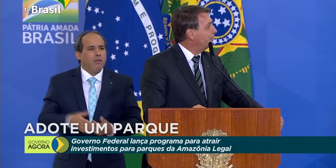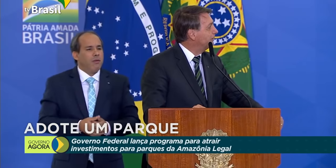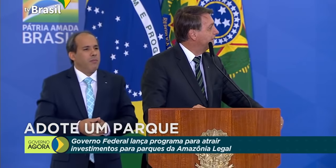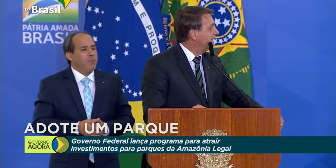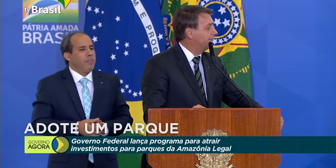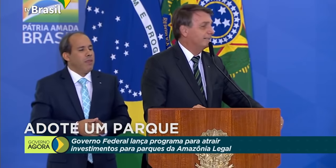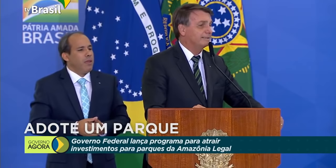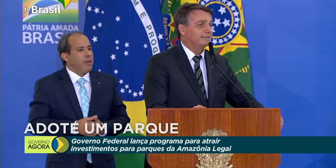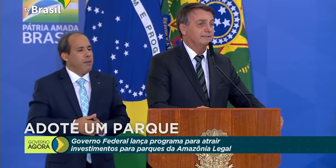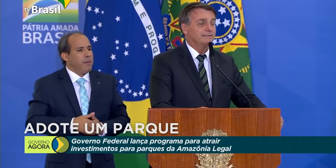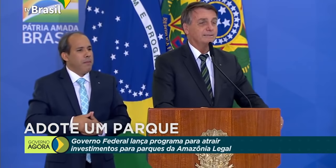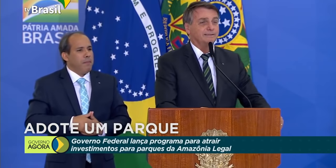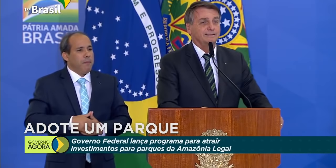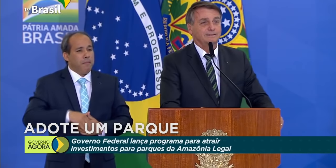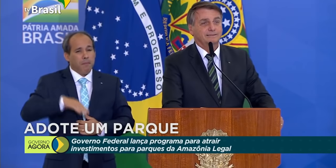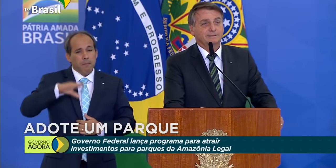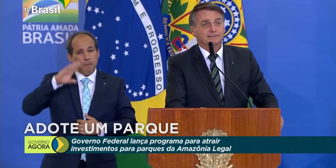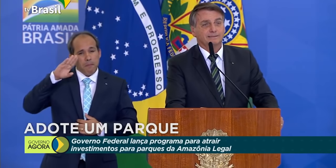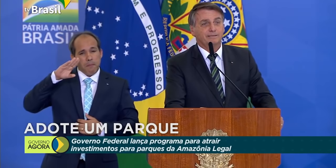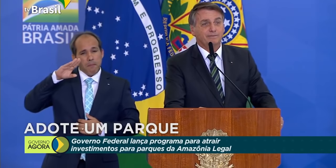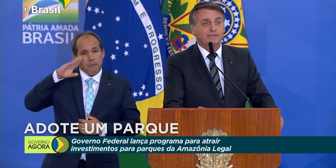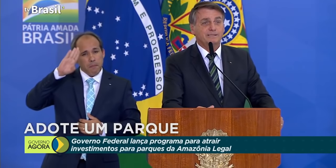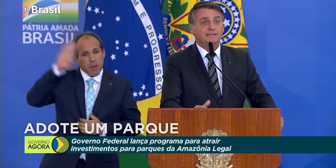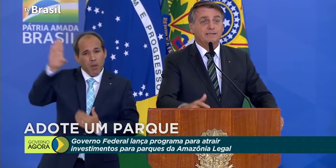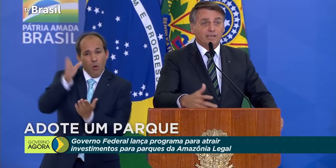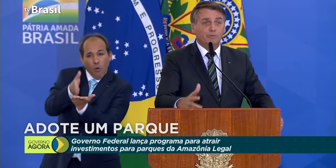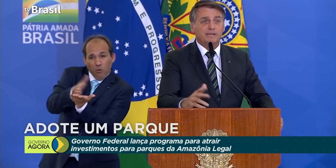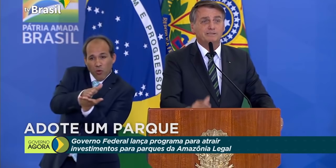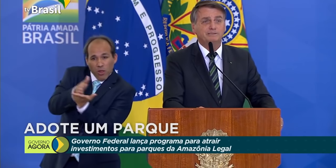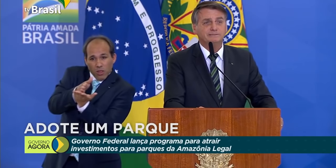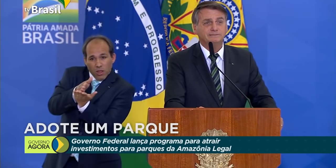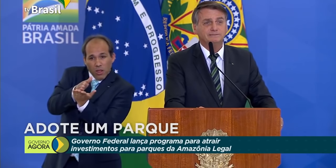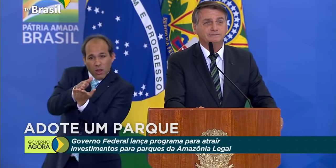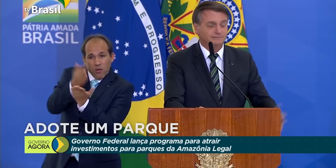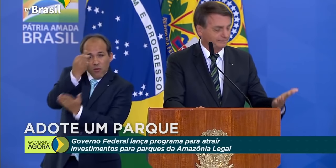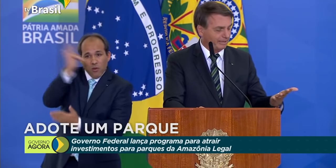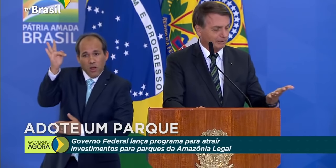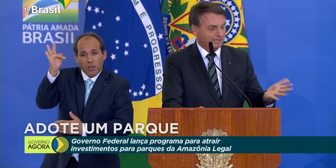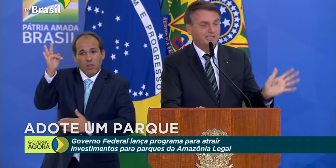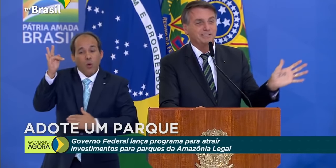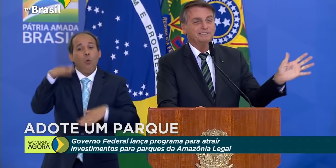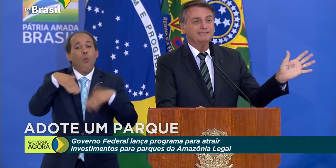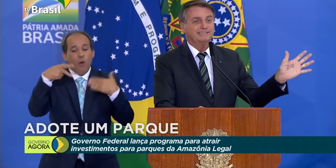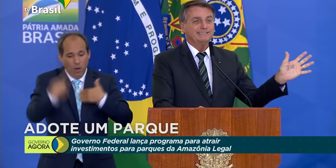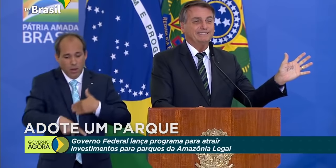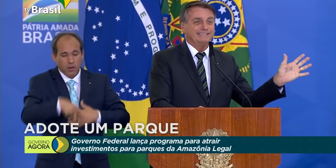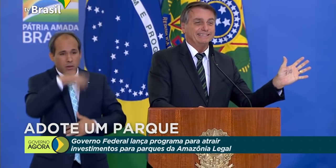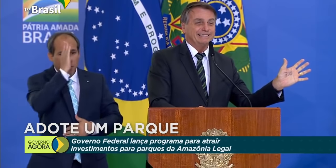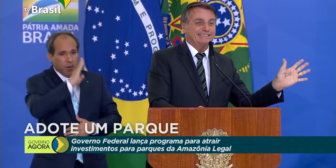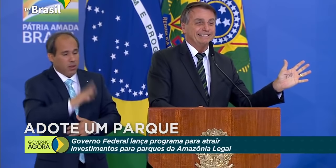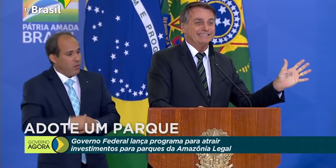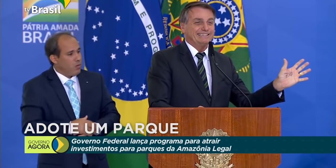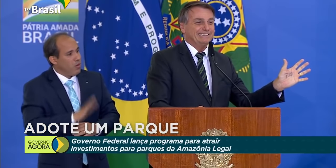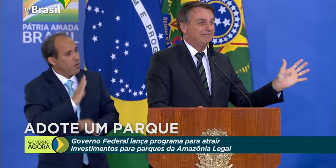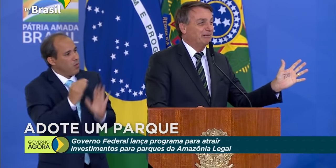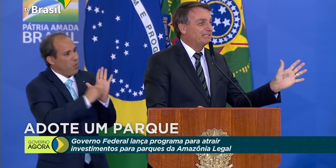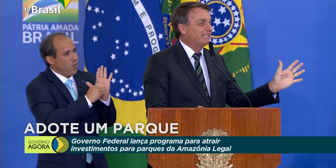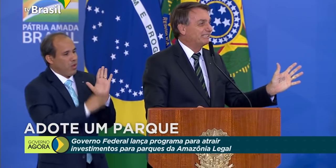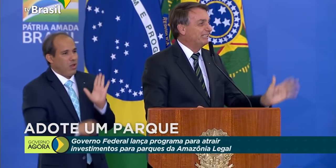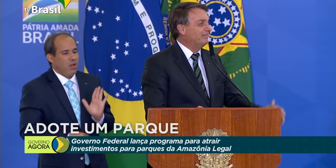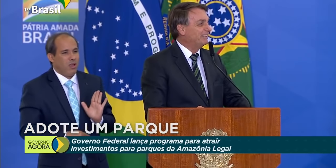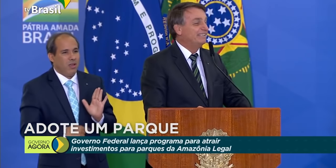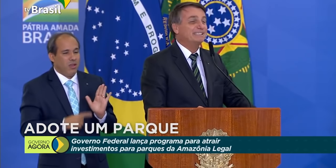é a maior fronteira e da França é o Brasil até botei aqui ó